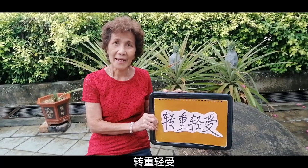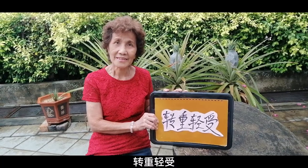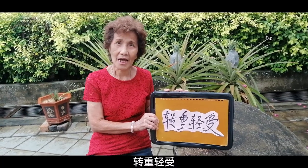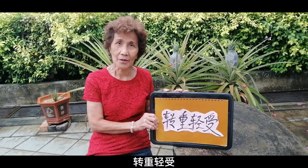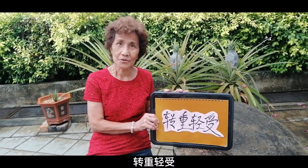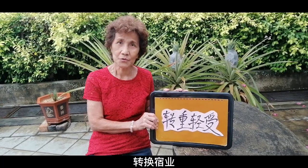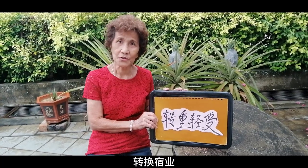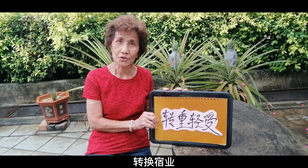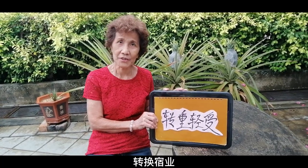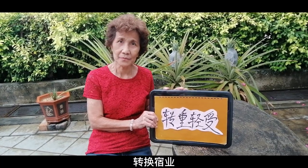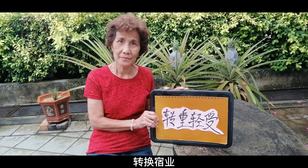节省，勤俭节约，